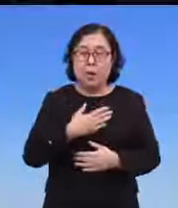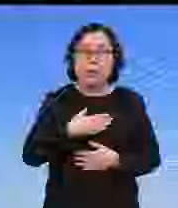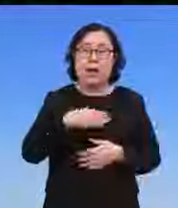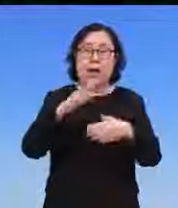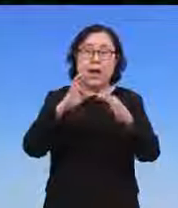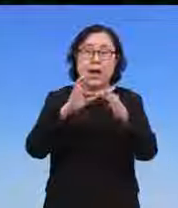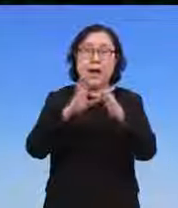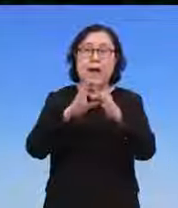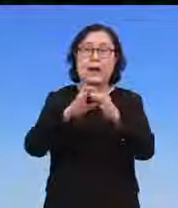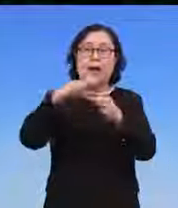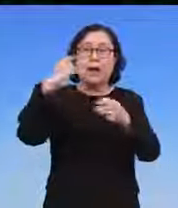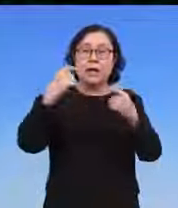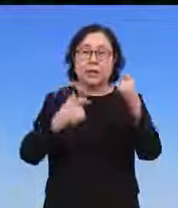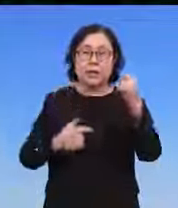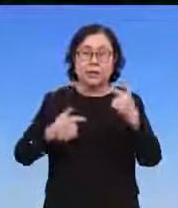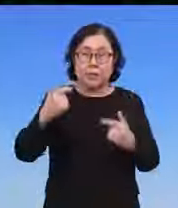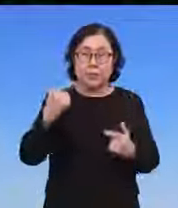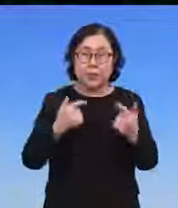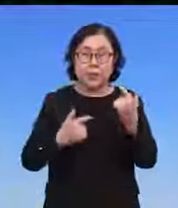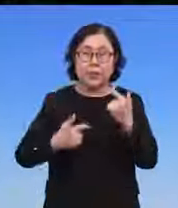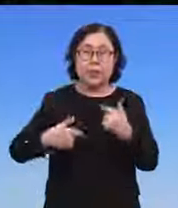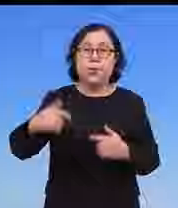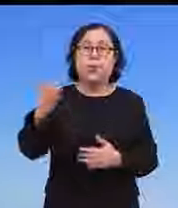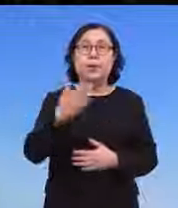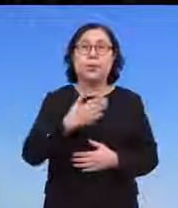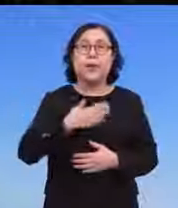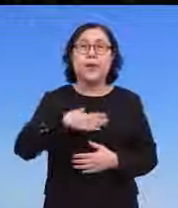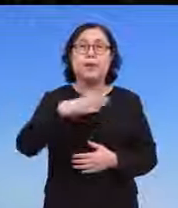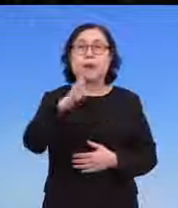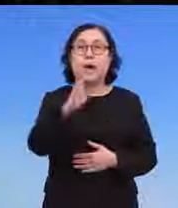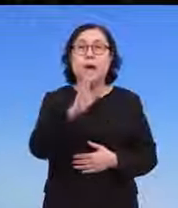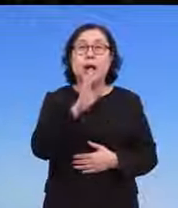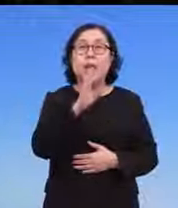나의 기쁨, 내 참 소망,